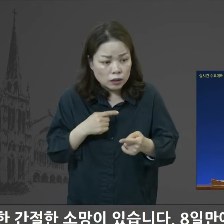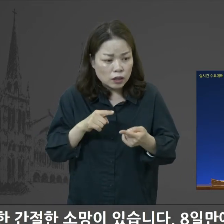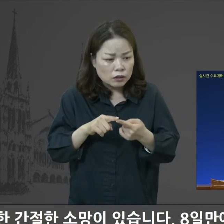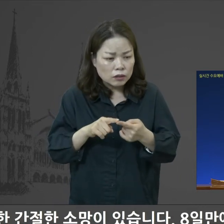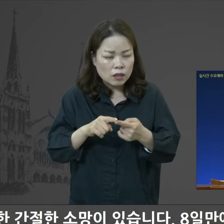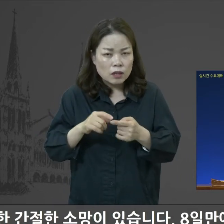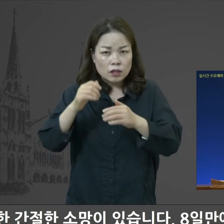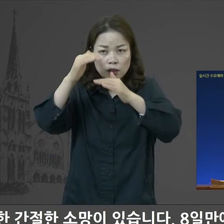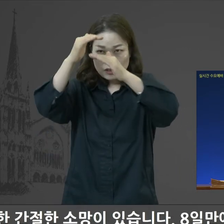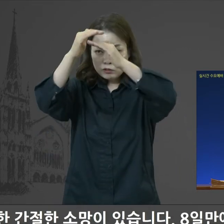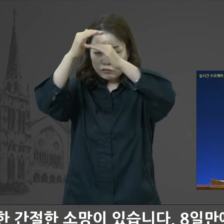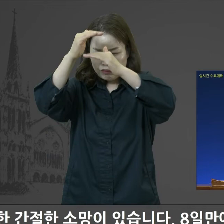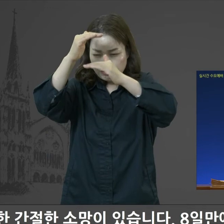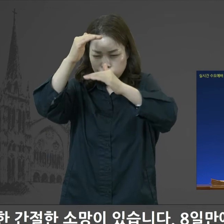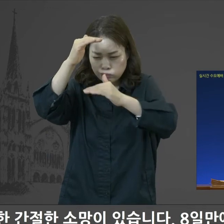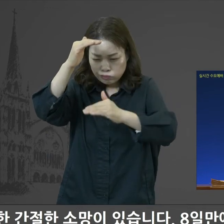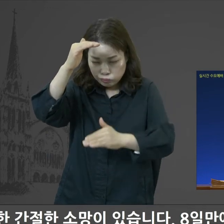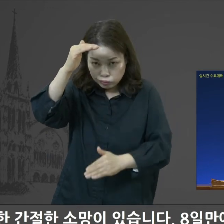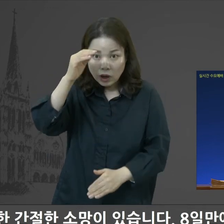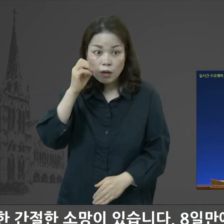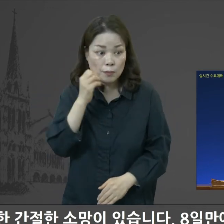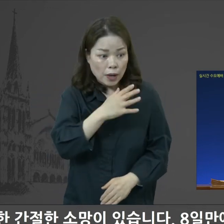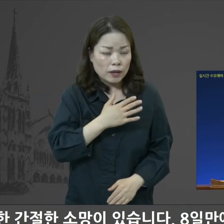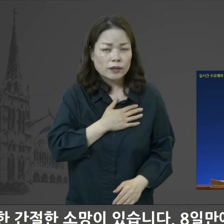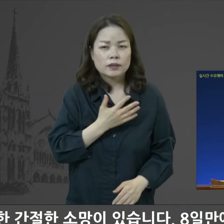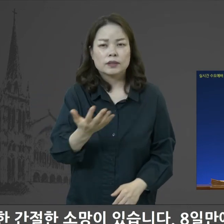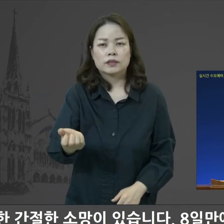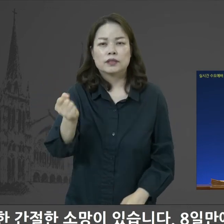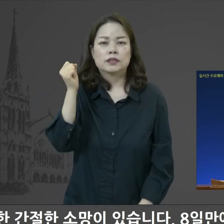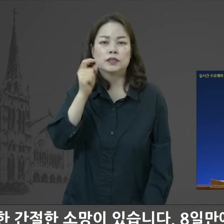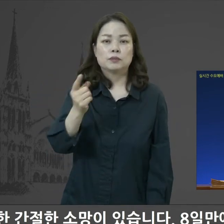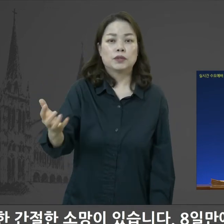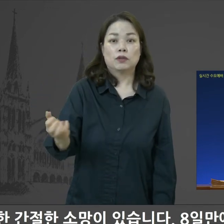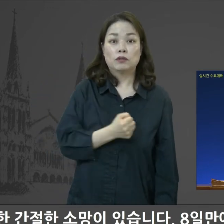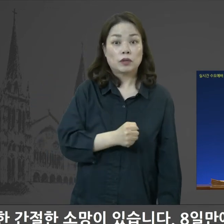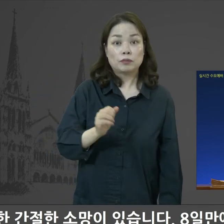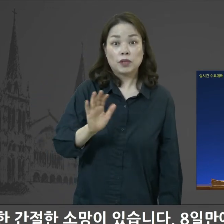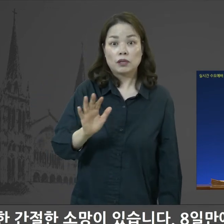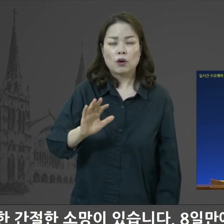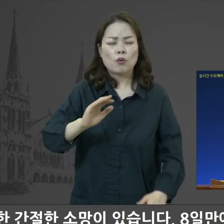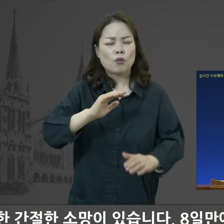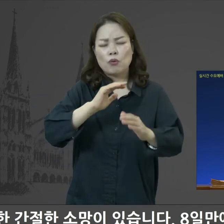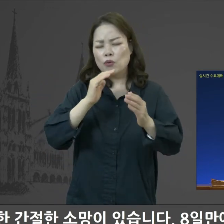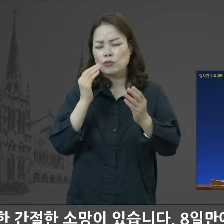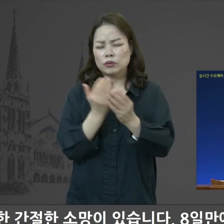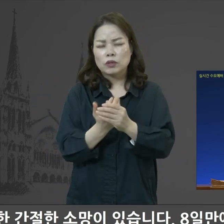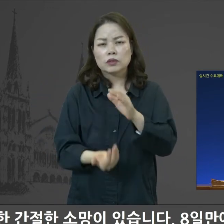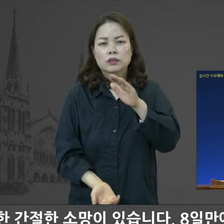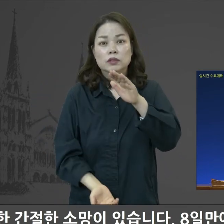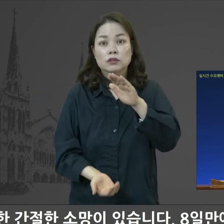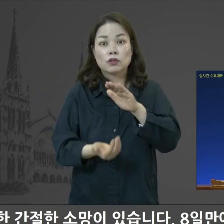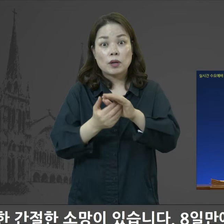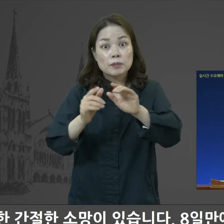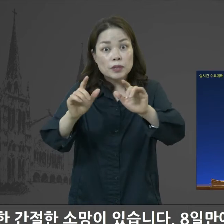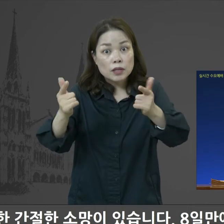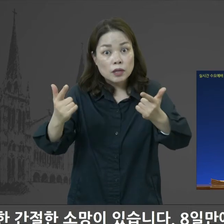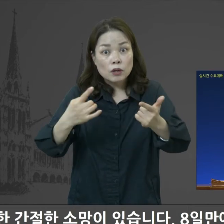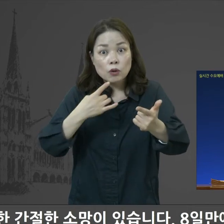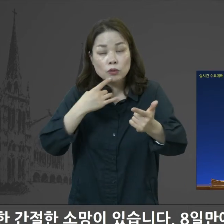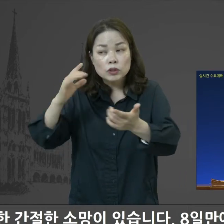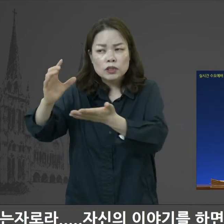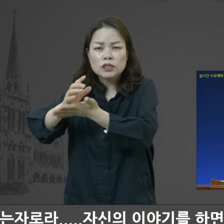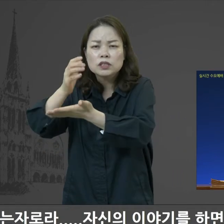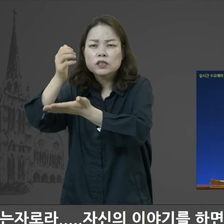이야기를 쭉 풀어내면서 내가 이미 얻었다 함도 아니요 온전히 이루었다 함도 아니라 오직 내가